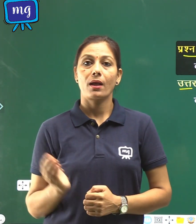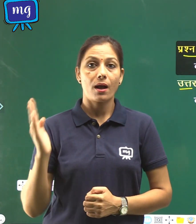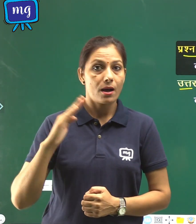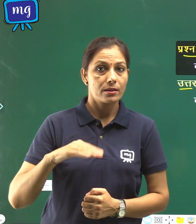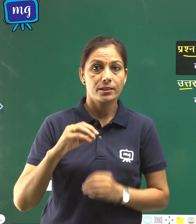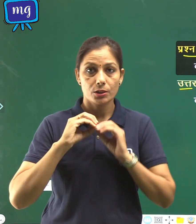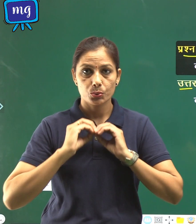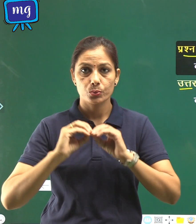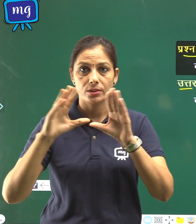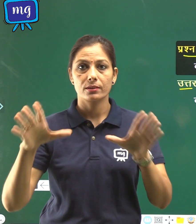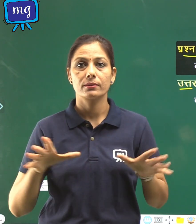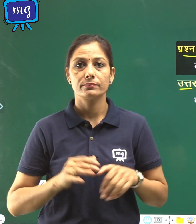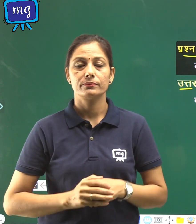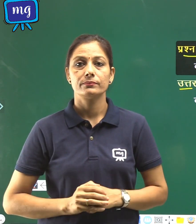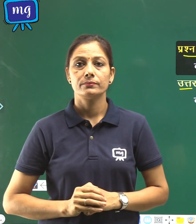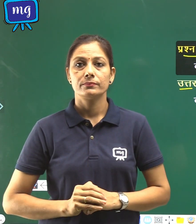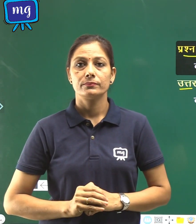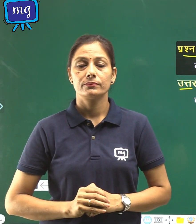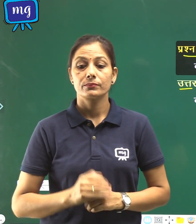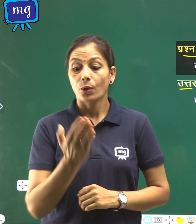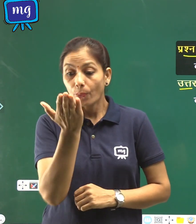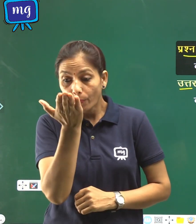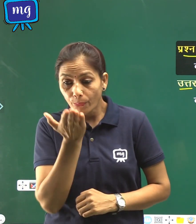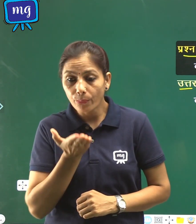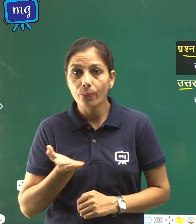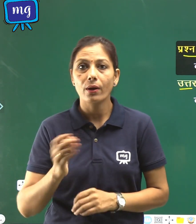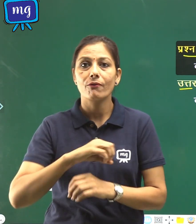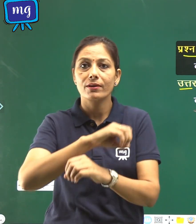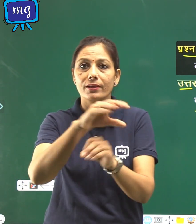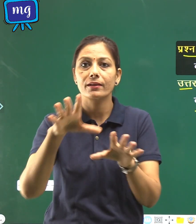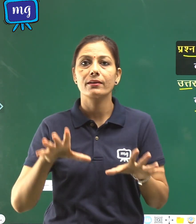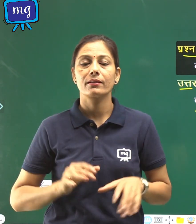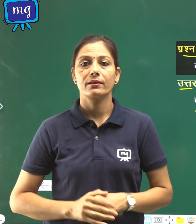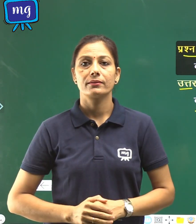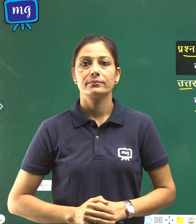आने की सूचना हवा दे रही है।